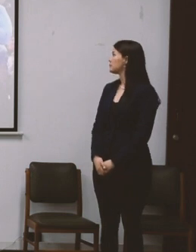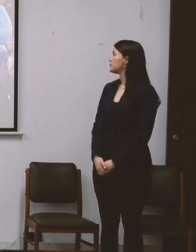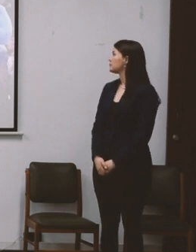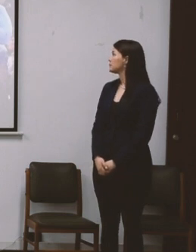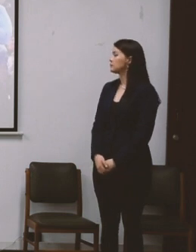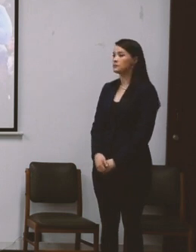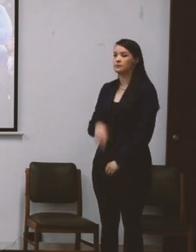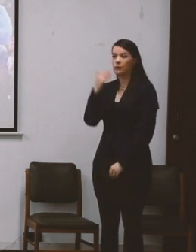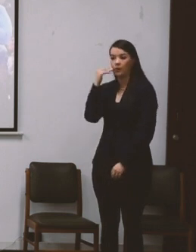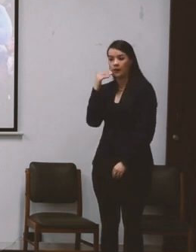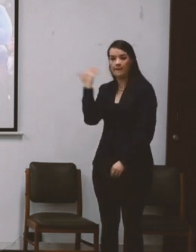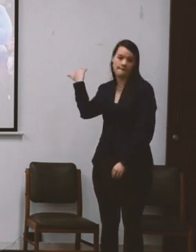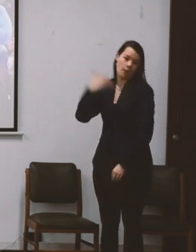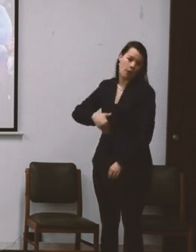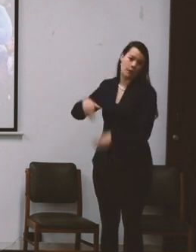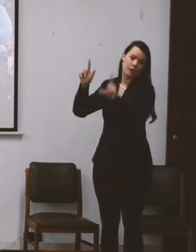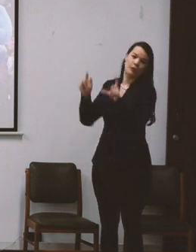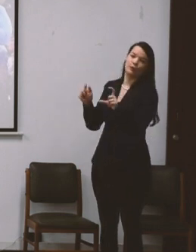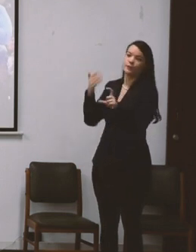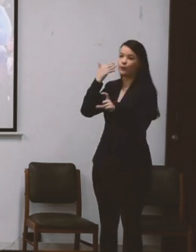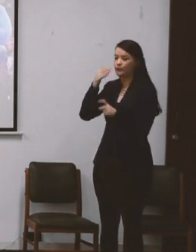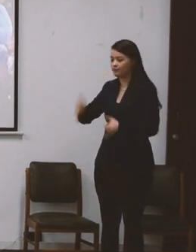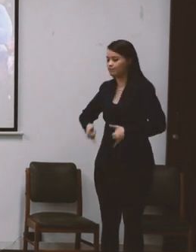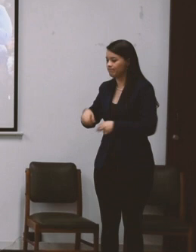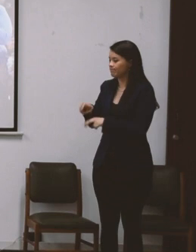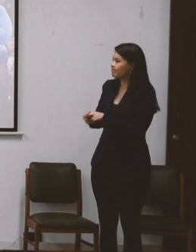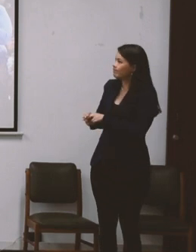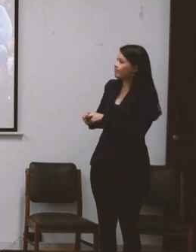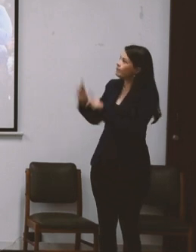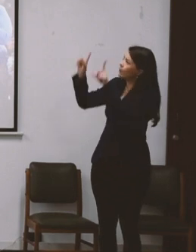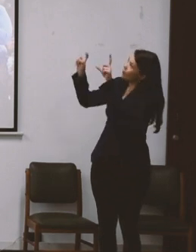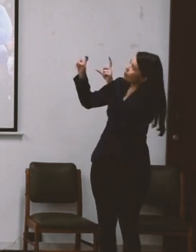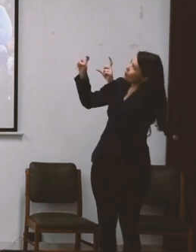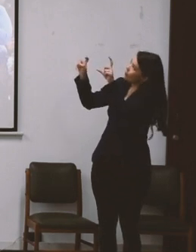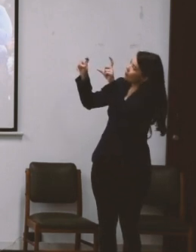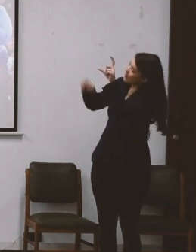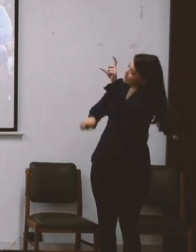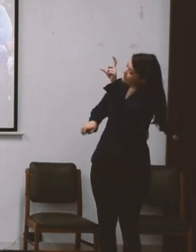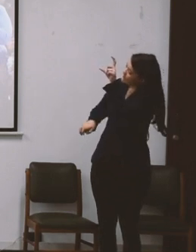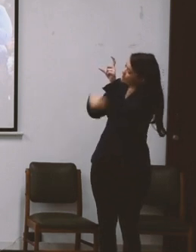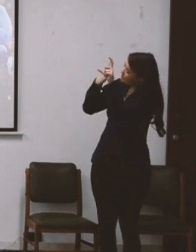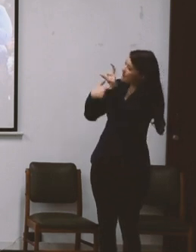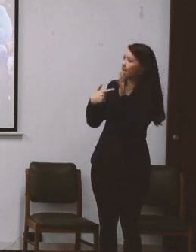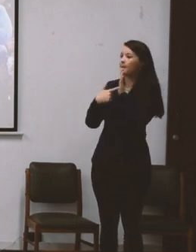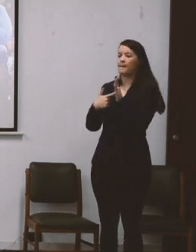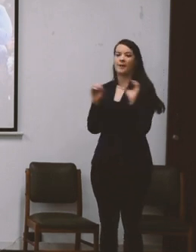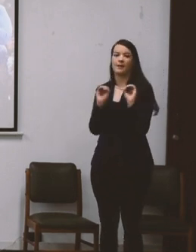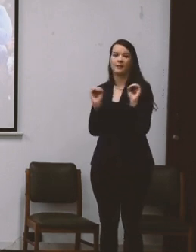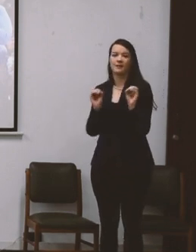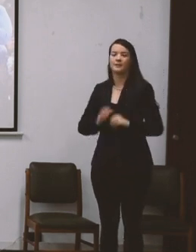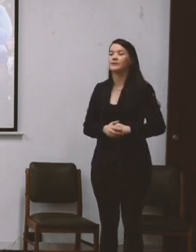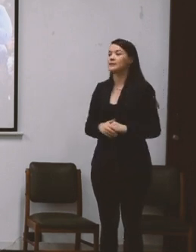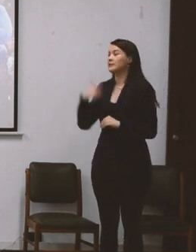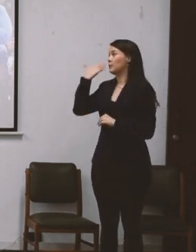Michetti queda fuera de la foto. Es una mujer en silla de ruedas que cuando se toma la selfie, en realidad su rostro no sale.